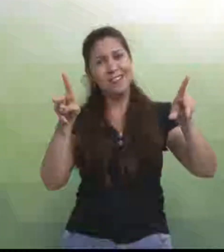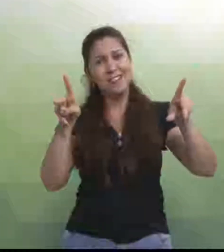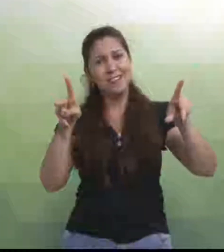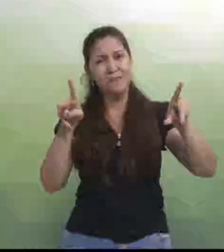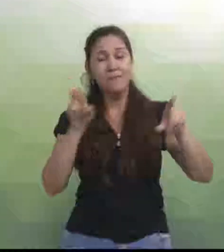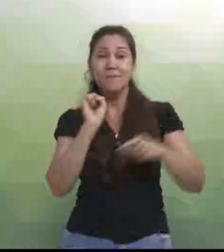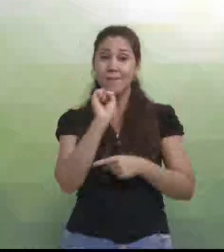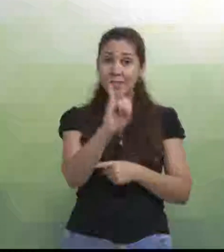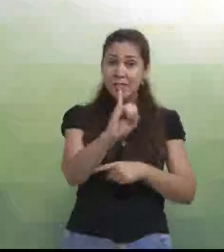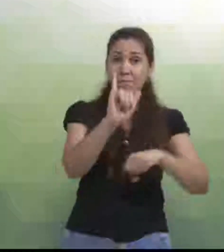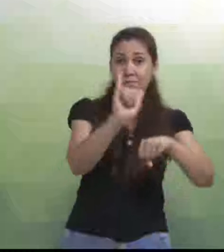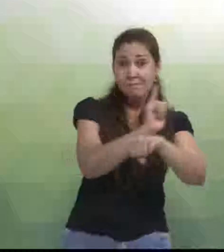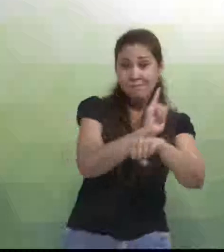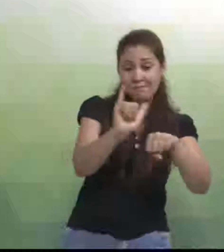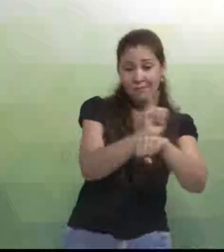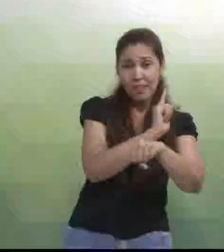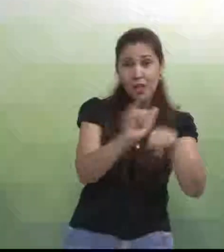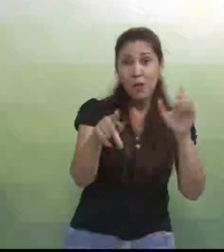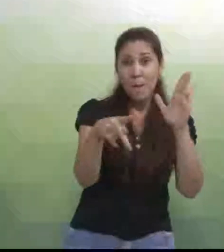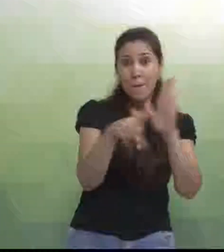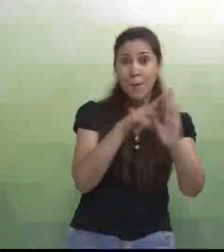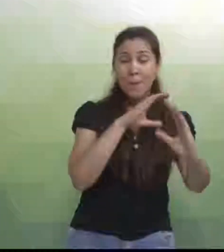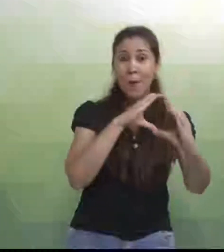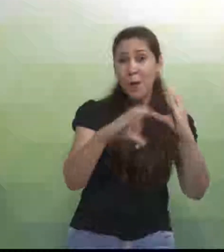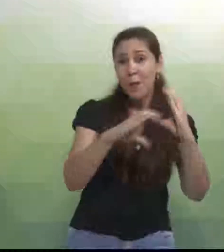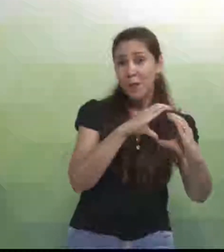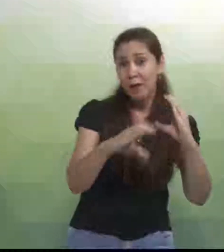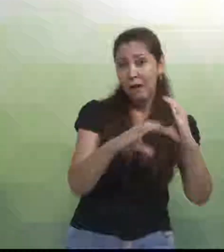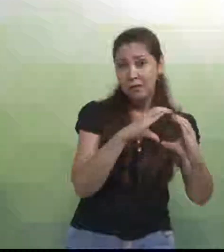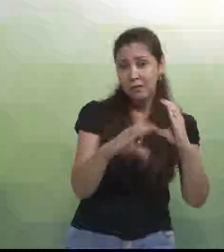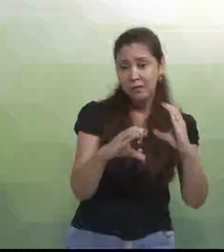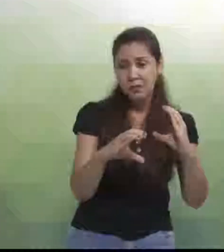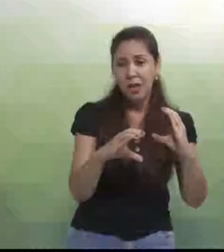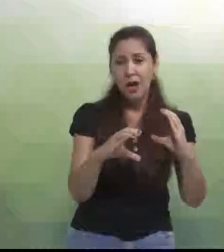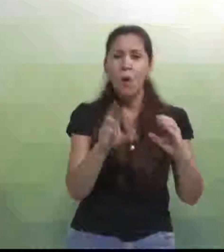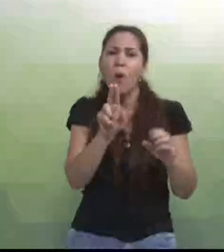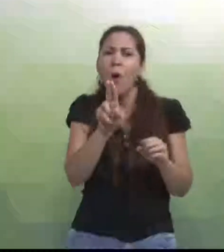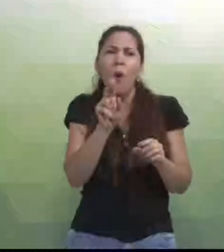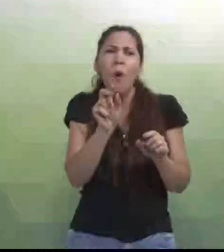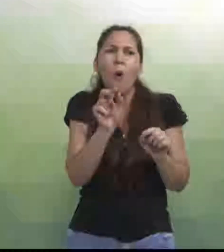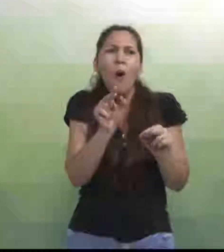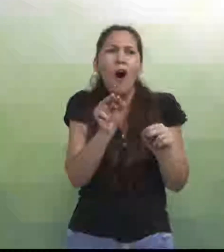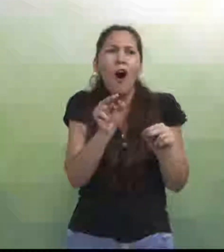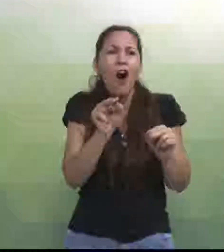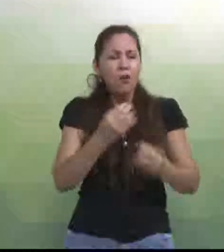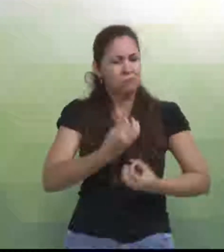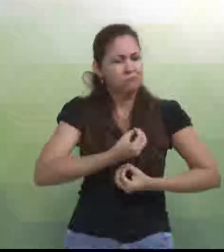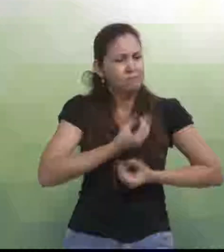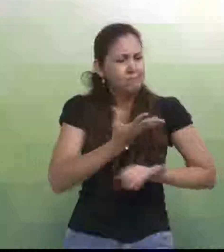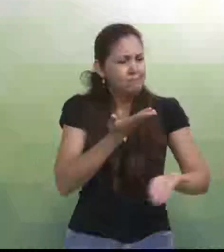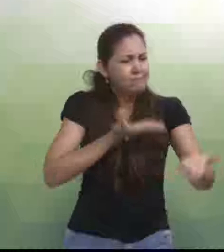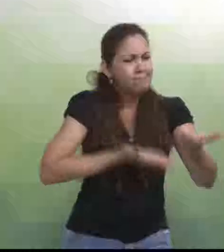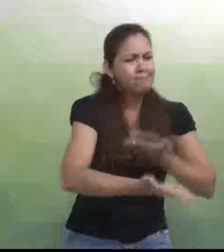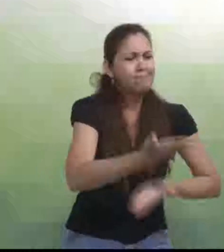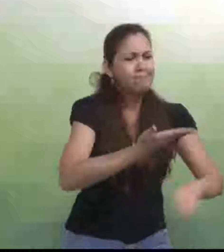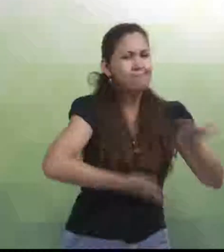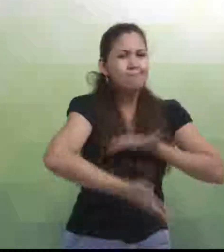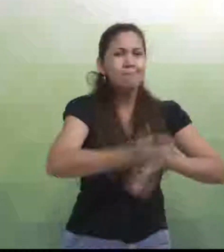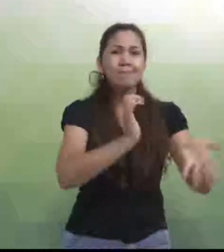comunicação, para expressar, interagir por meio da Libras, ou essa disciplina é